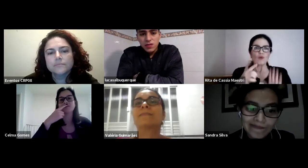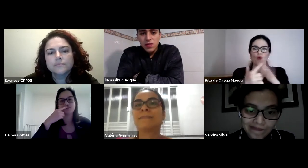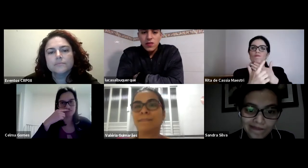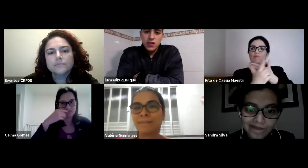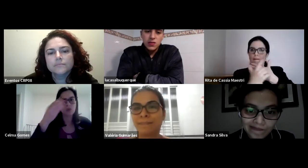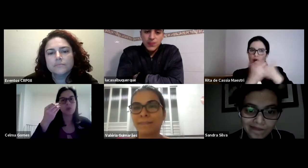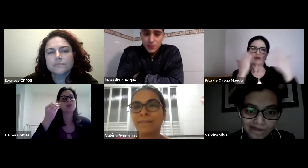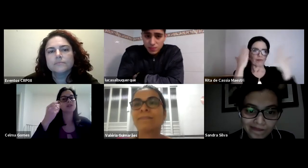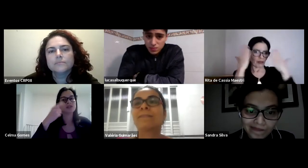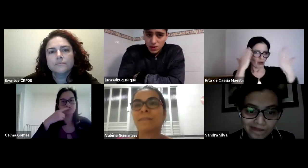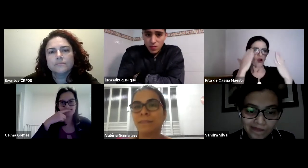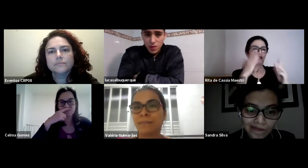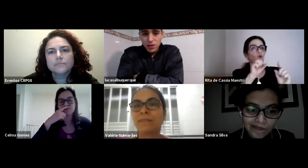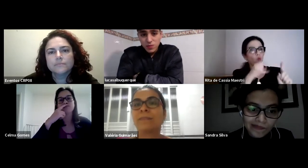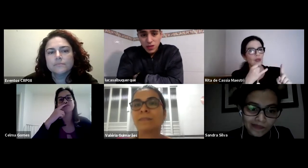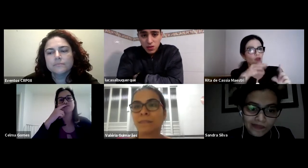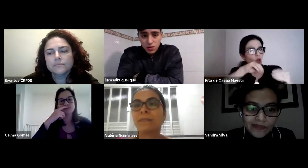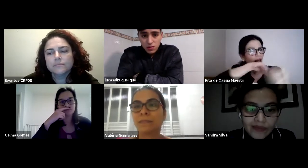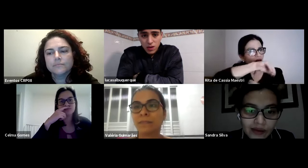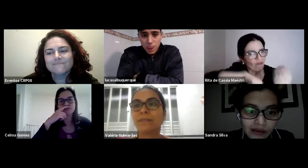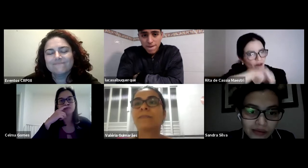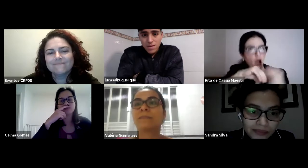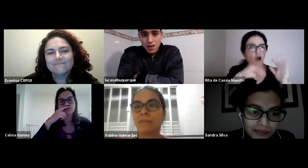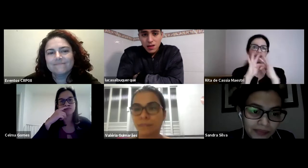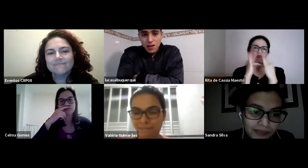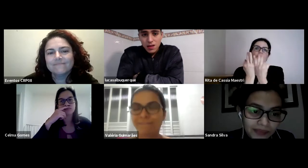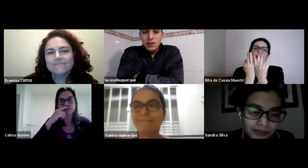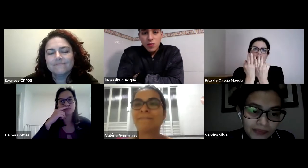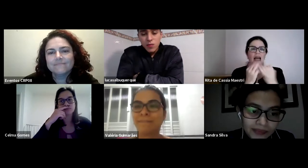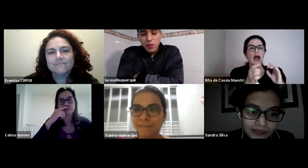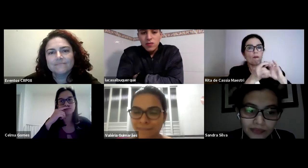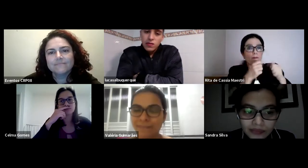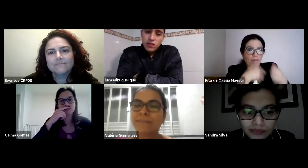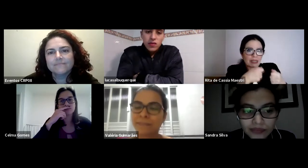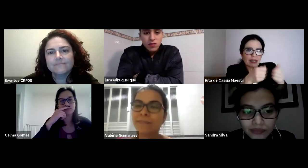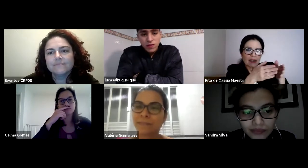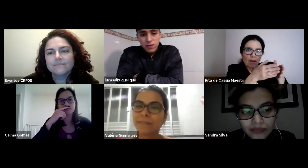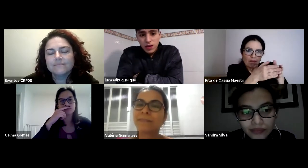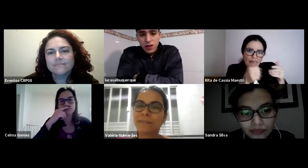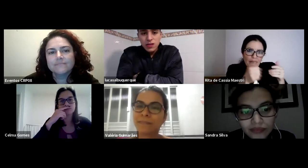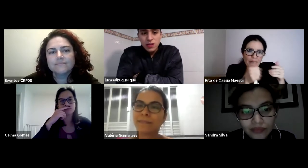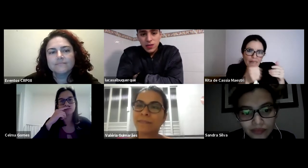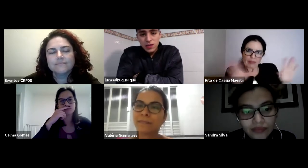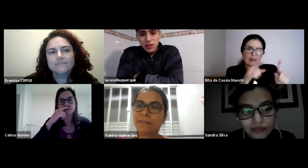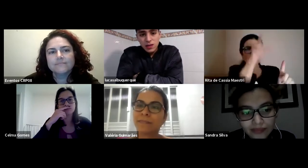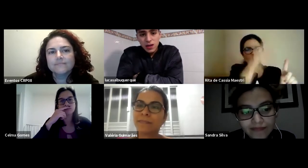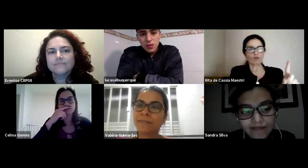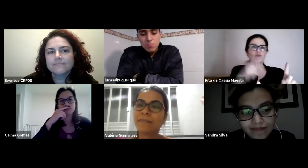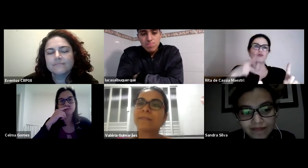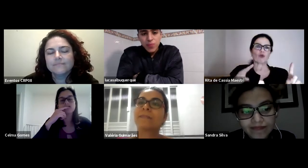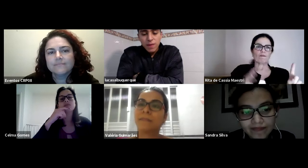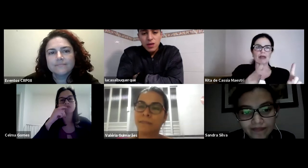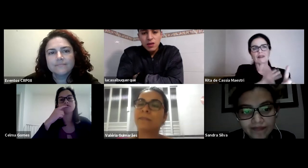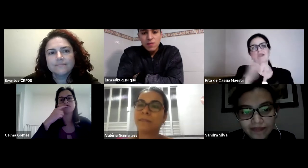então não é fácil. O papel do psicólogo, às vezes, está um pouco envolvido com a família, mas ele precisa